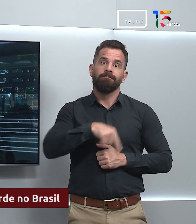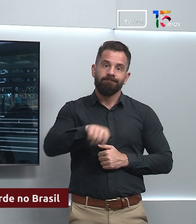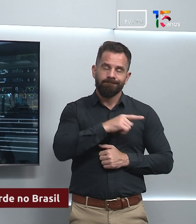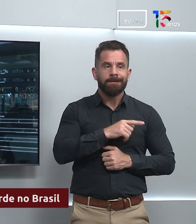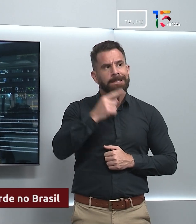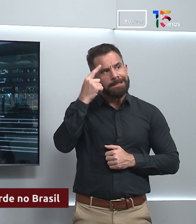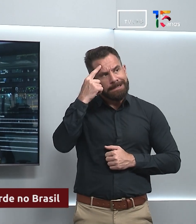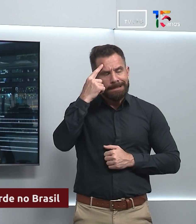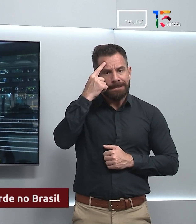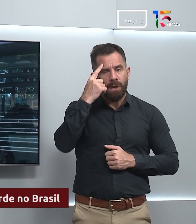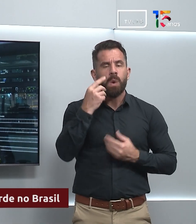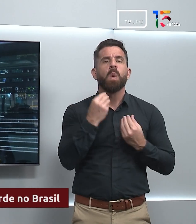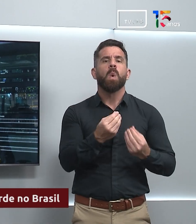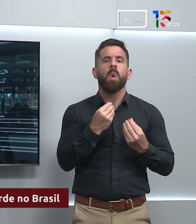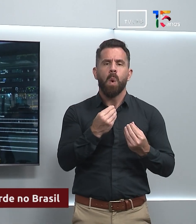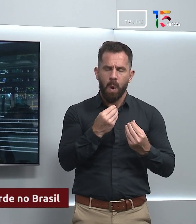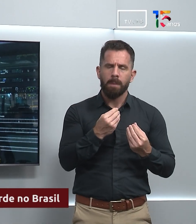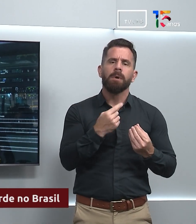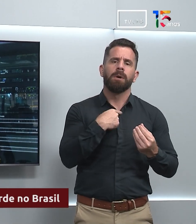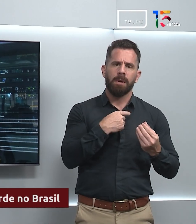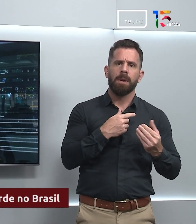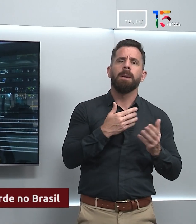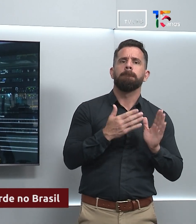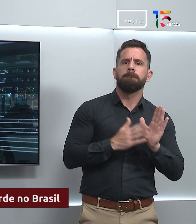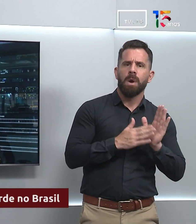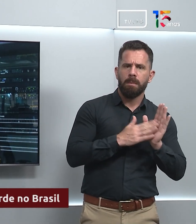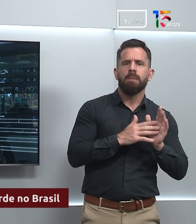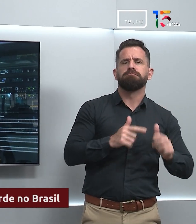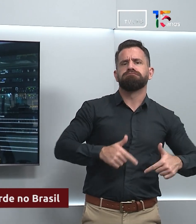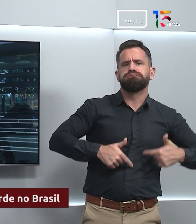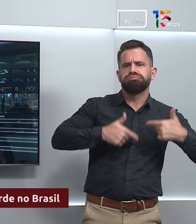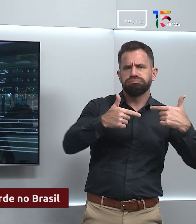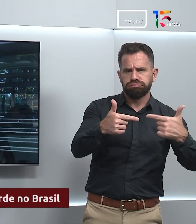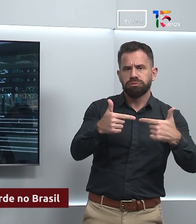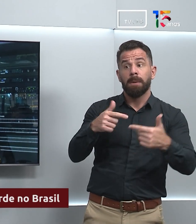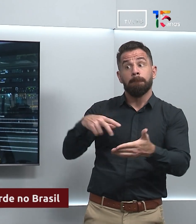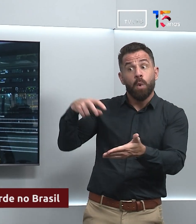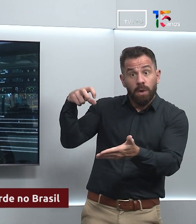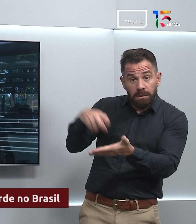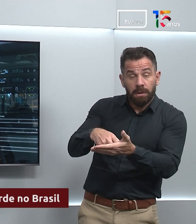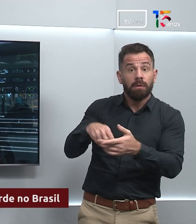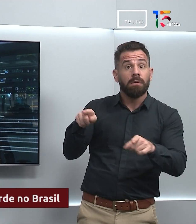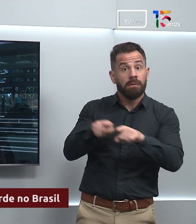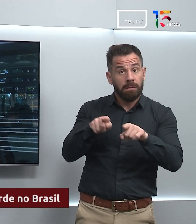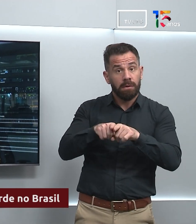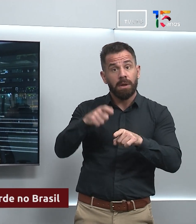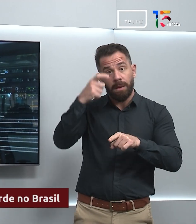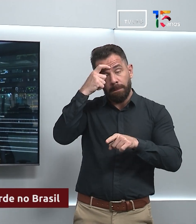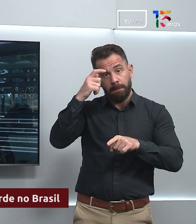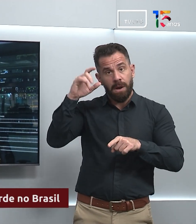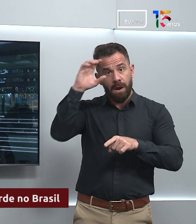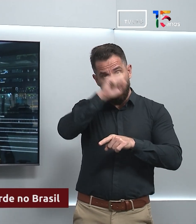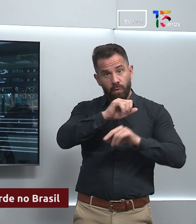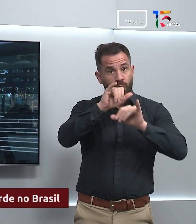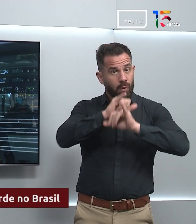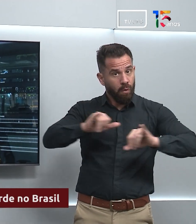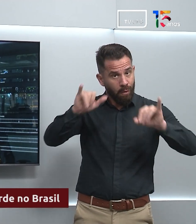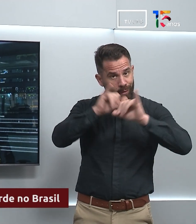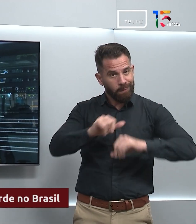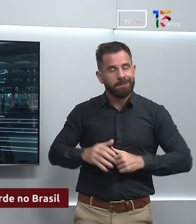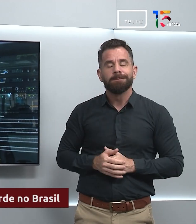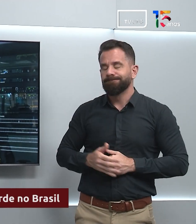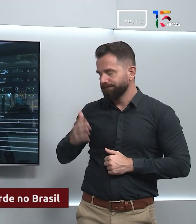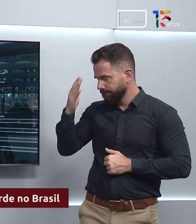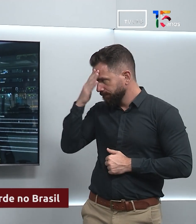de combate, punição e iniciativas de conscientização. Volto com vocês aí do estúdio. Muito